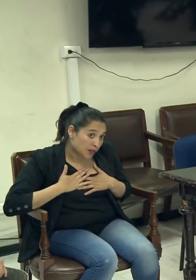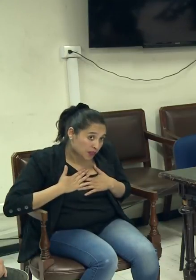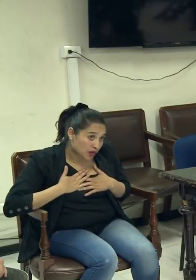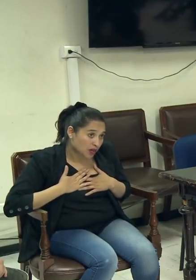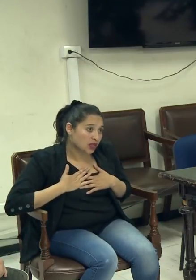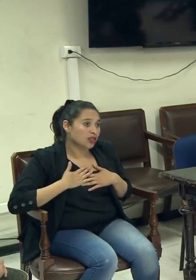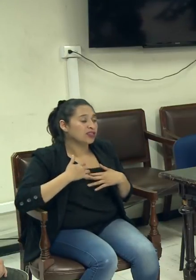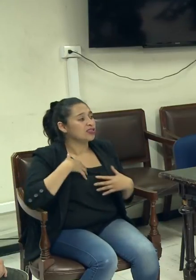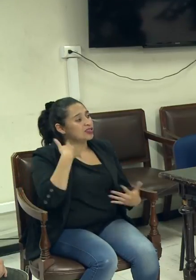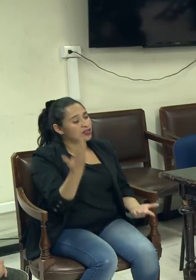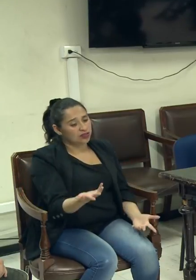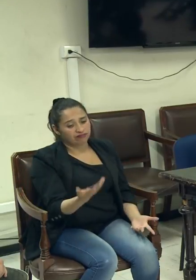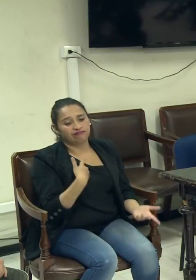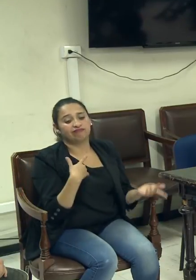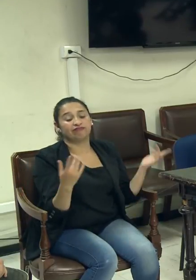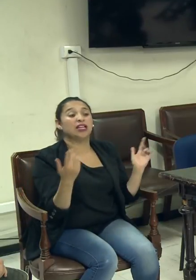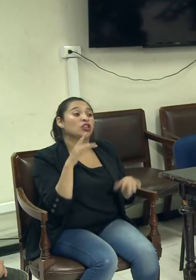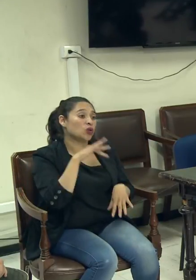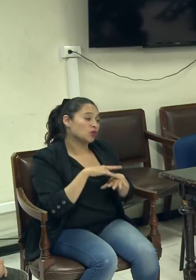¿Qué pasó con esto?